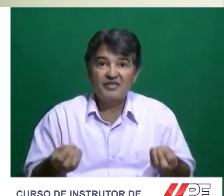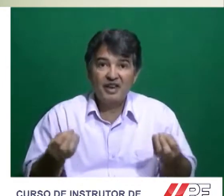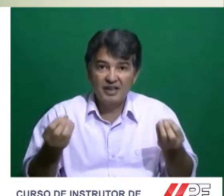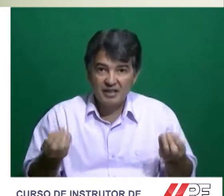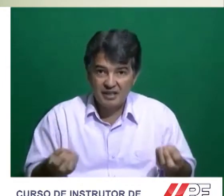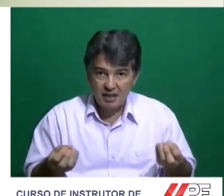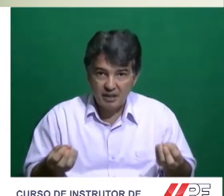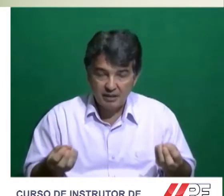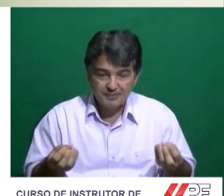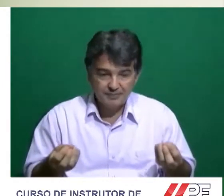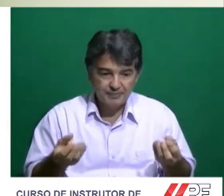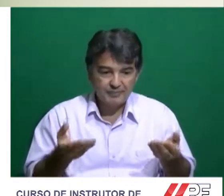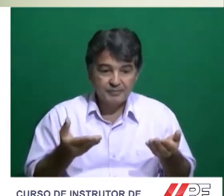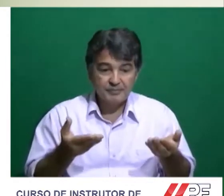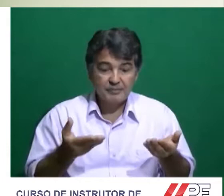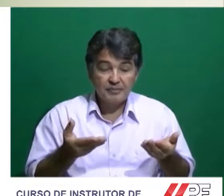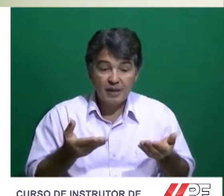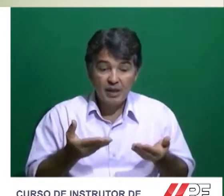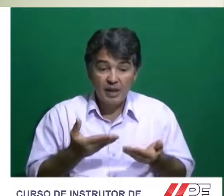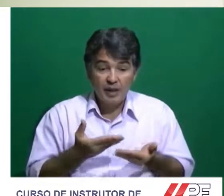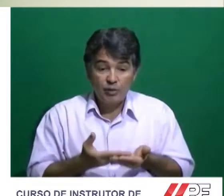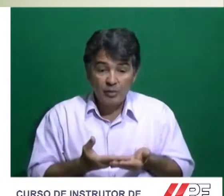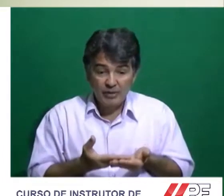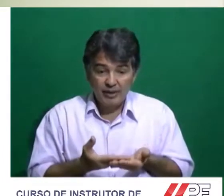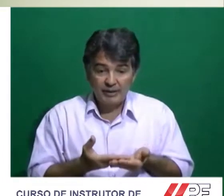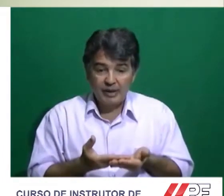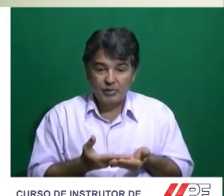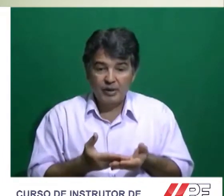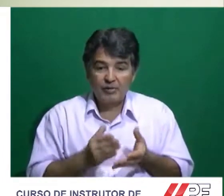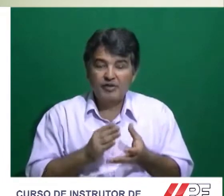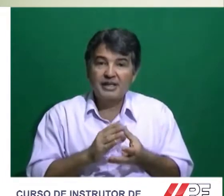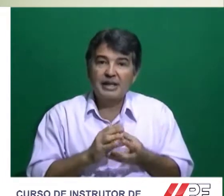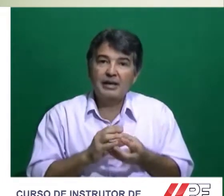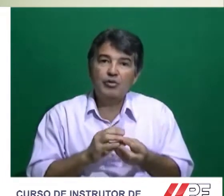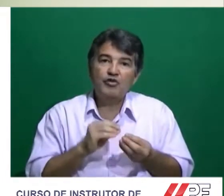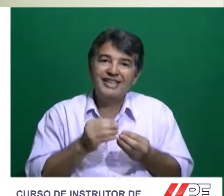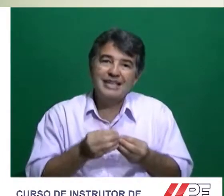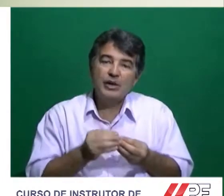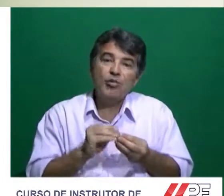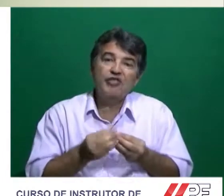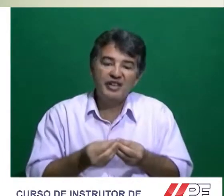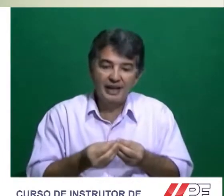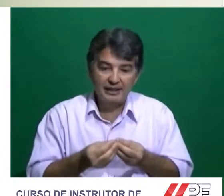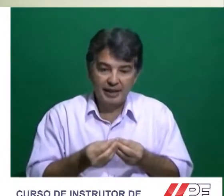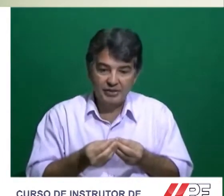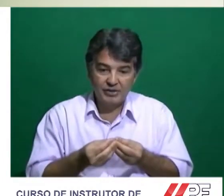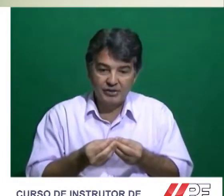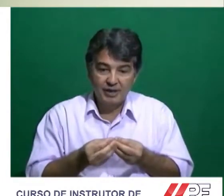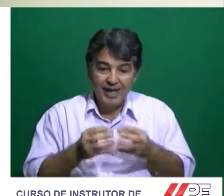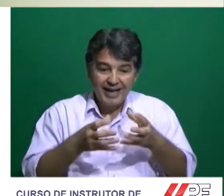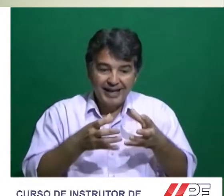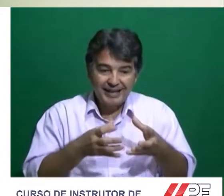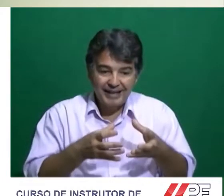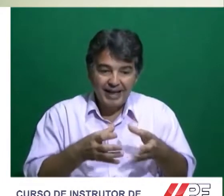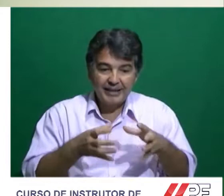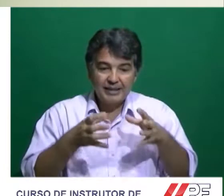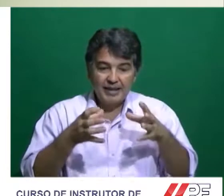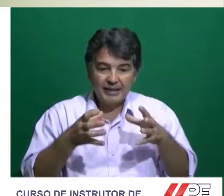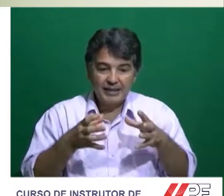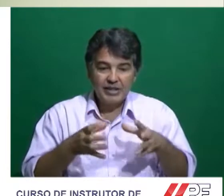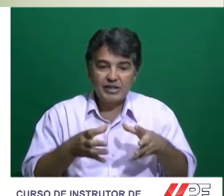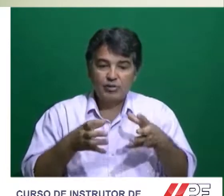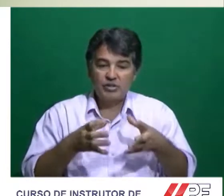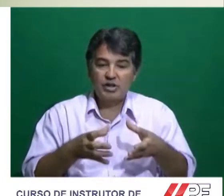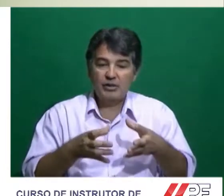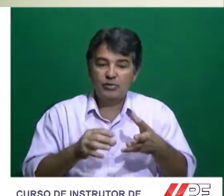palavra. Fé cênica. No meio teatral. É o fazer com fidelidade. Acreditar